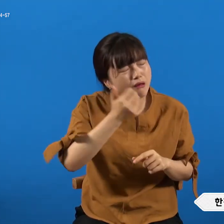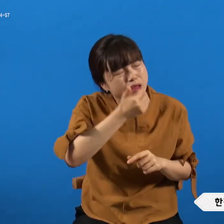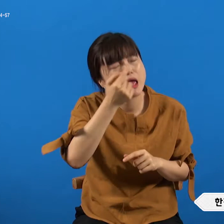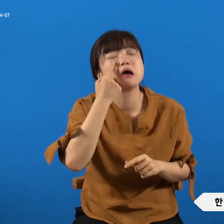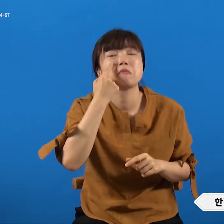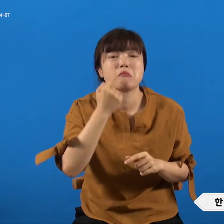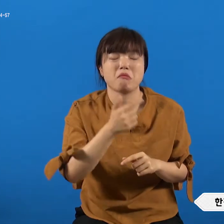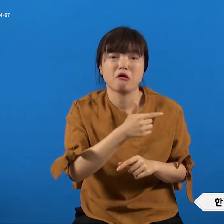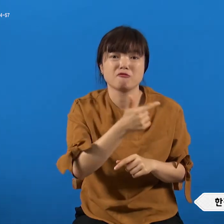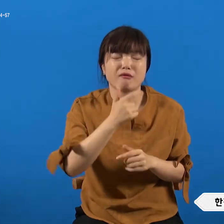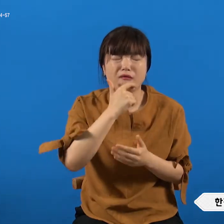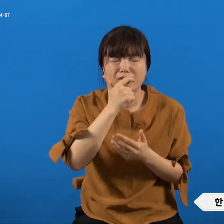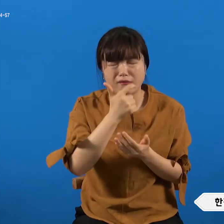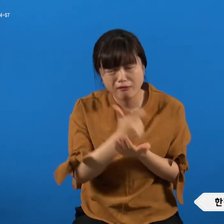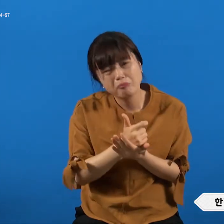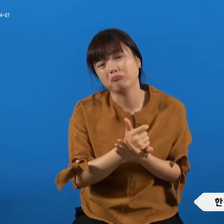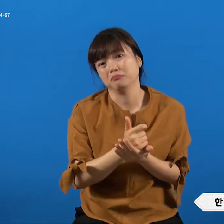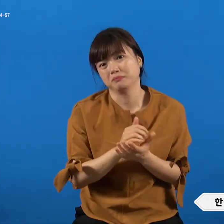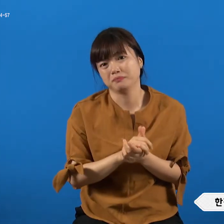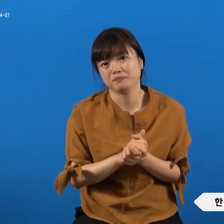우리가 눈시울이 뜨거워집니다.